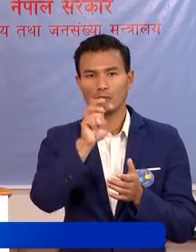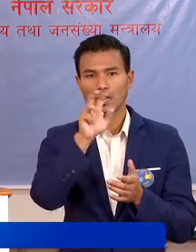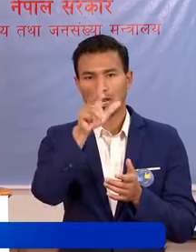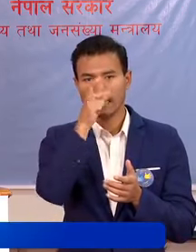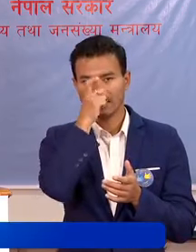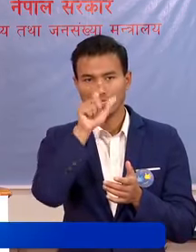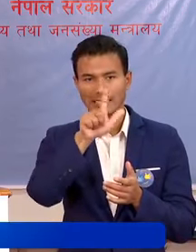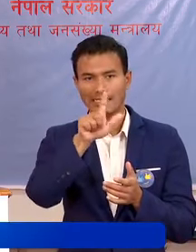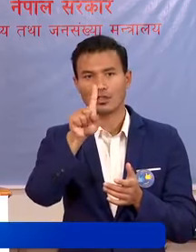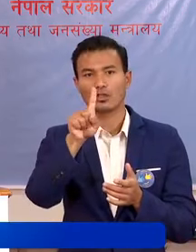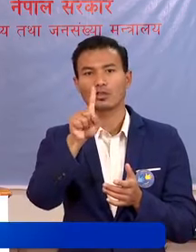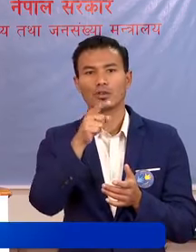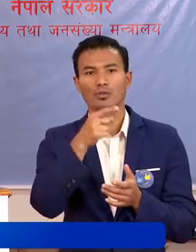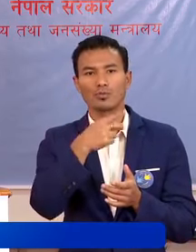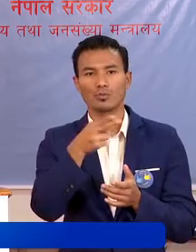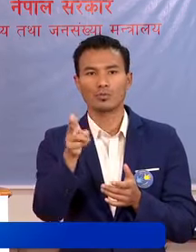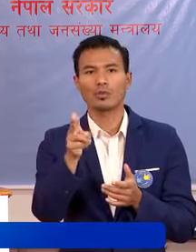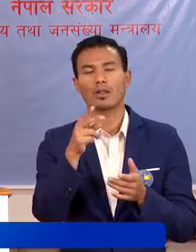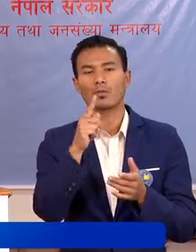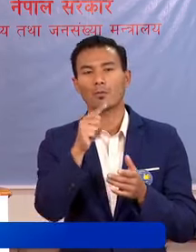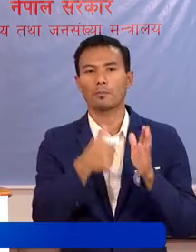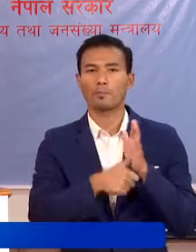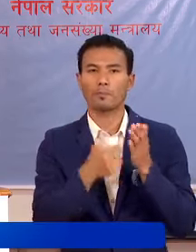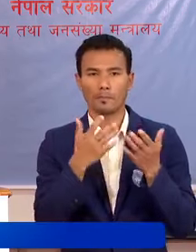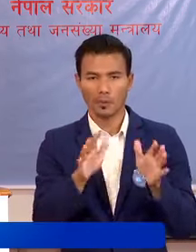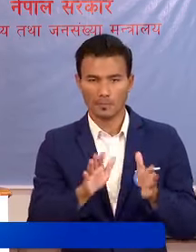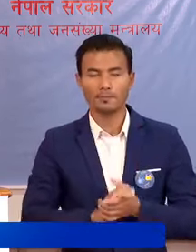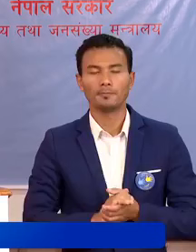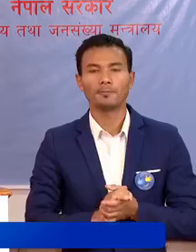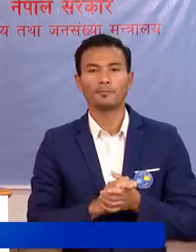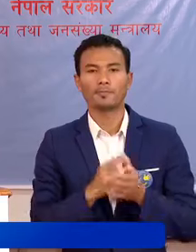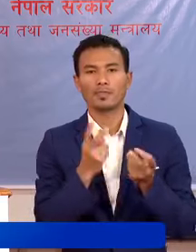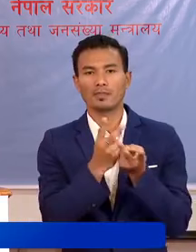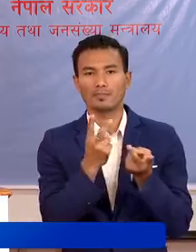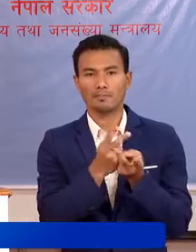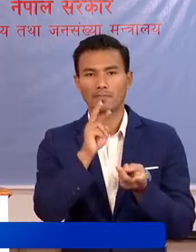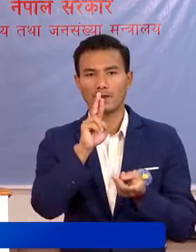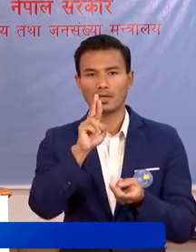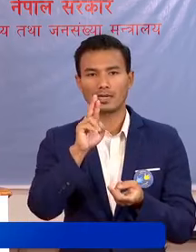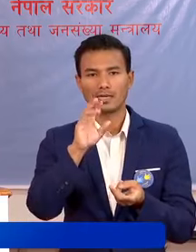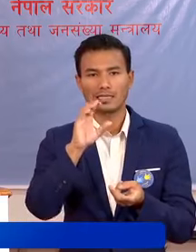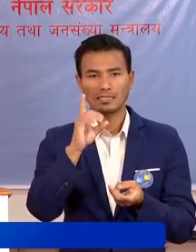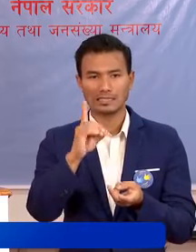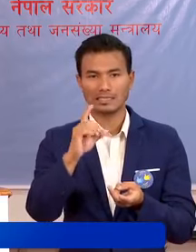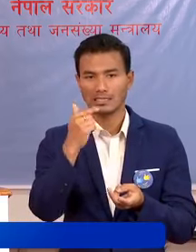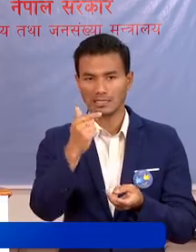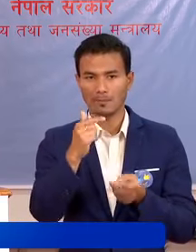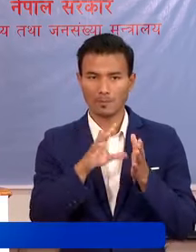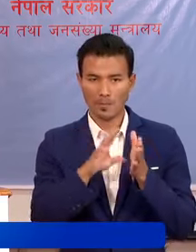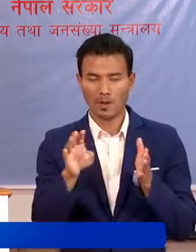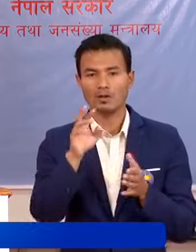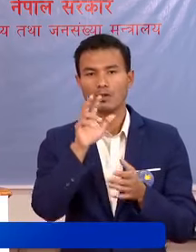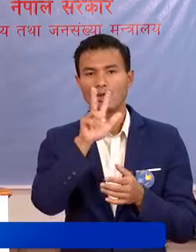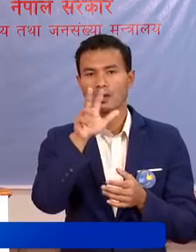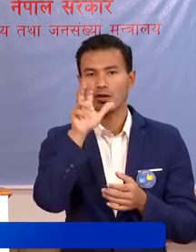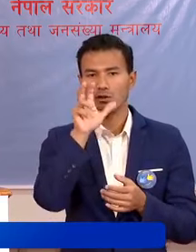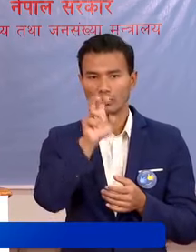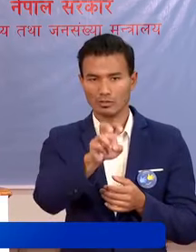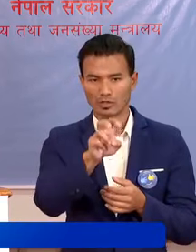एकत्तर जानाको परिक्षेन भईको छा। तेसे गरी रापिट डाइगनोस्टिक बाट आठ जार